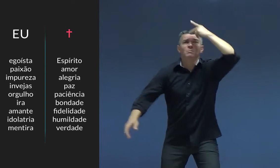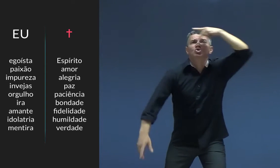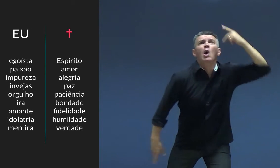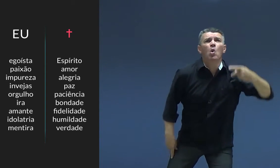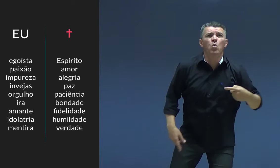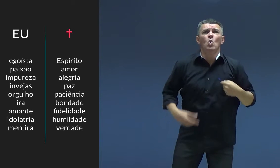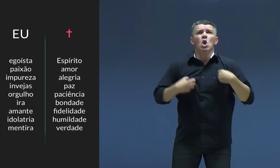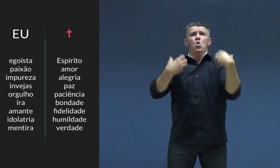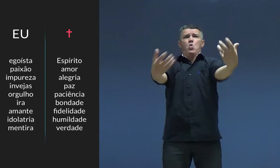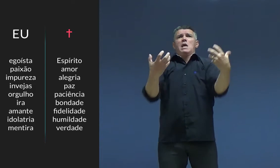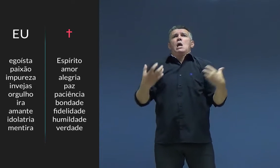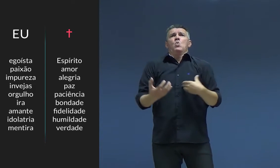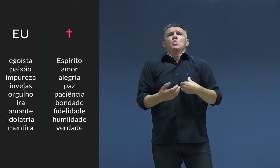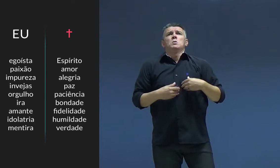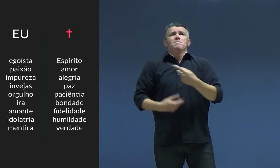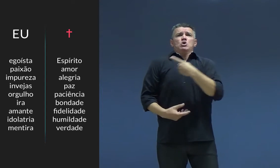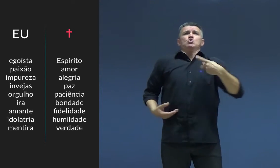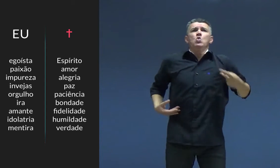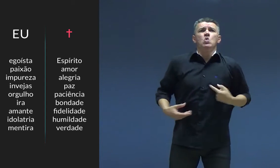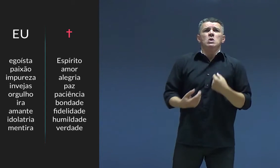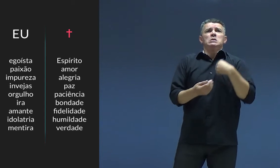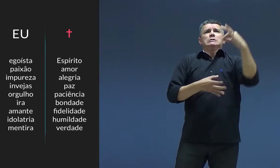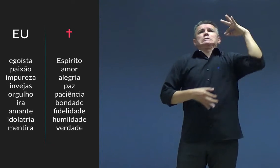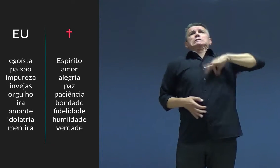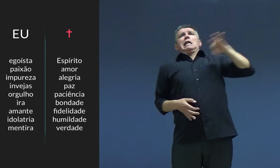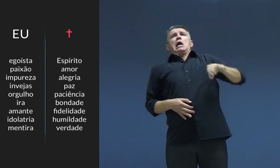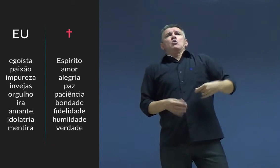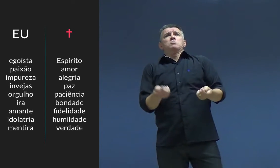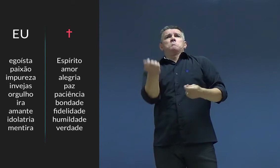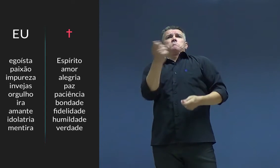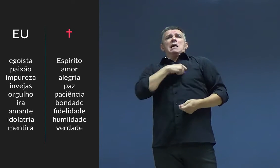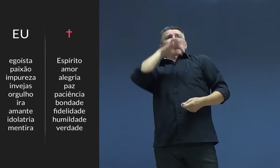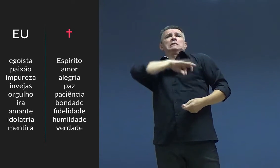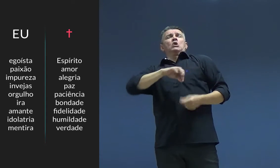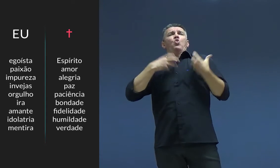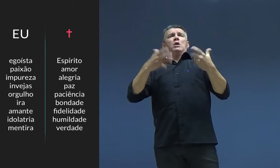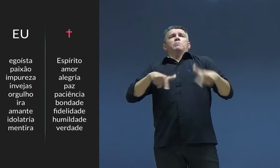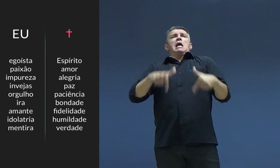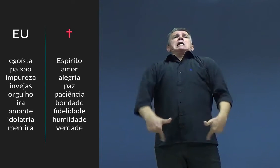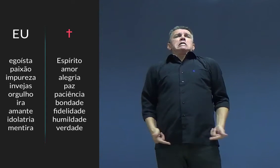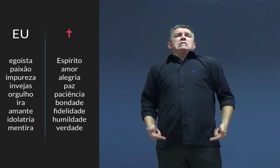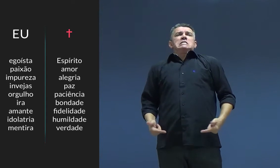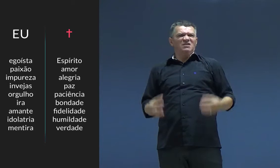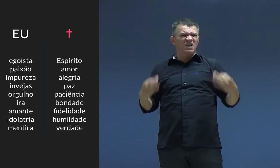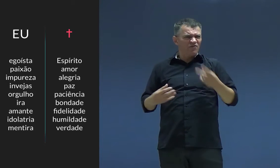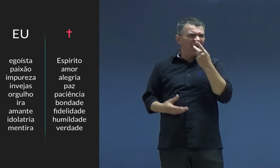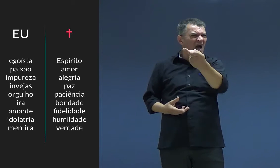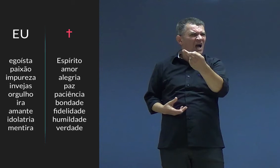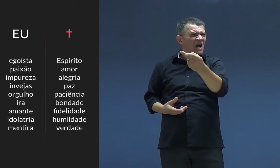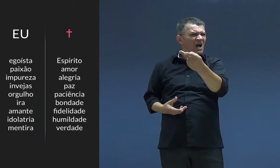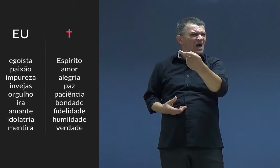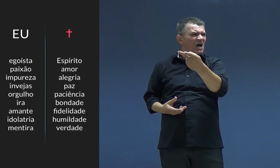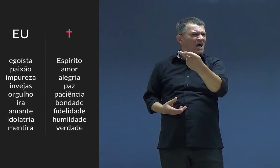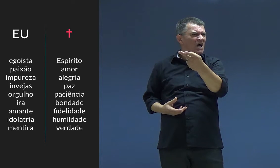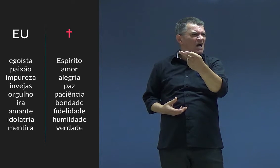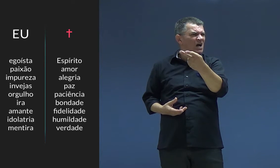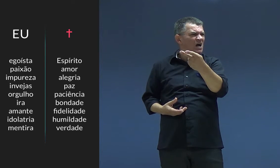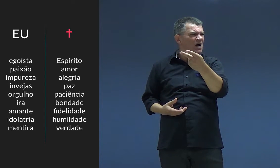eu nunca falei, pastor Pascoal, eu quero ser pastor e eu quero esse salário, eu quero trabalhar aqui, tá bom? Eu posso falar